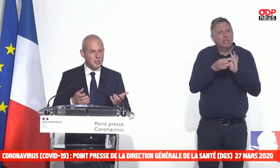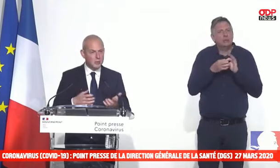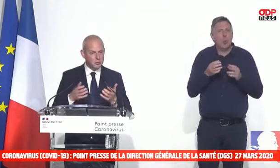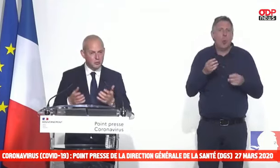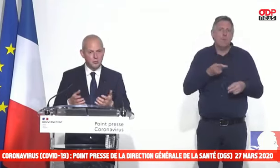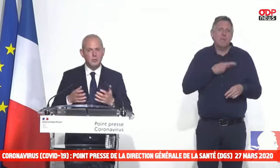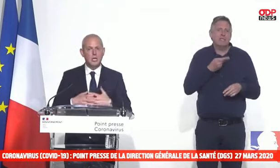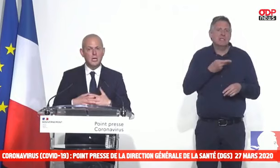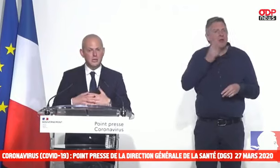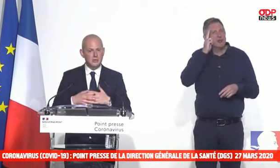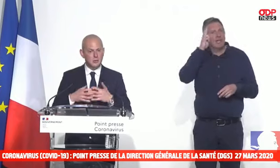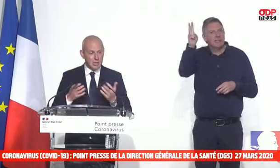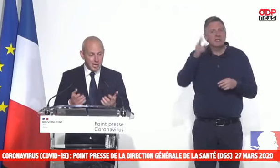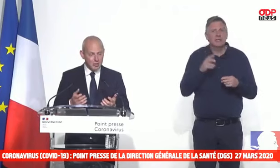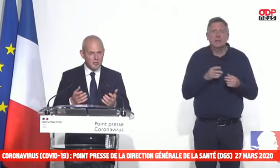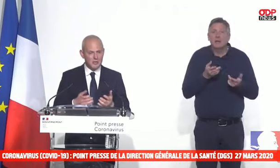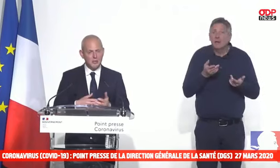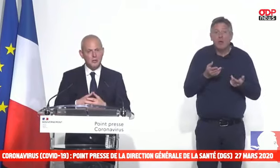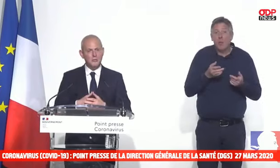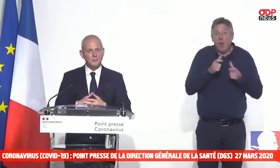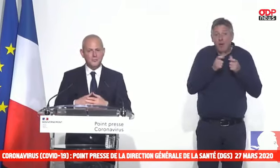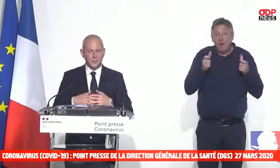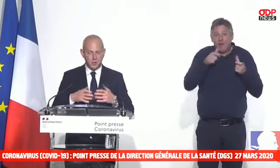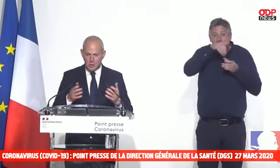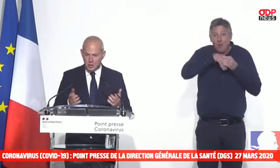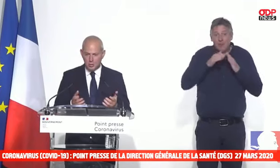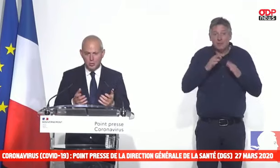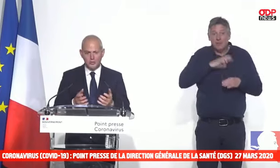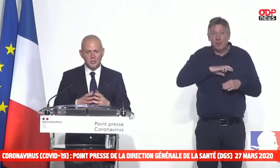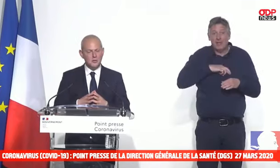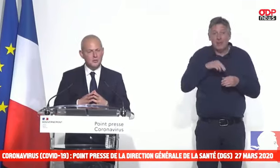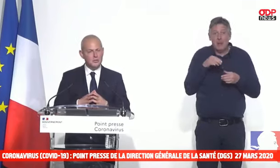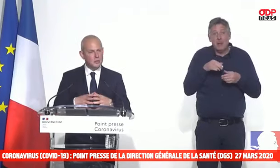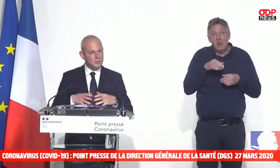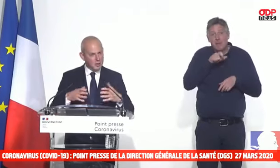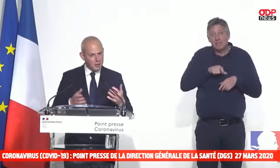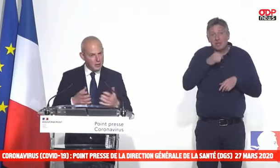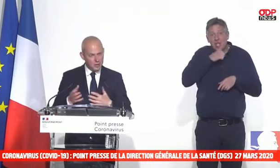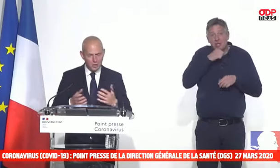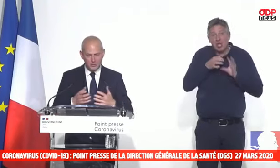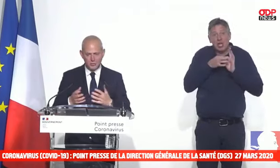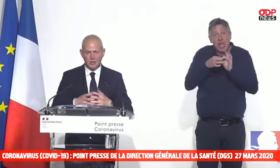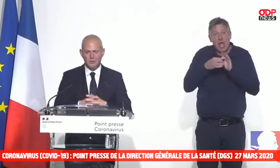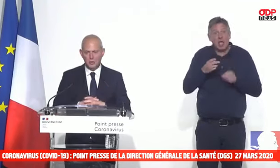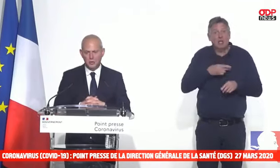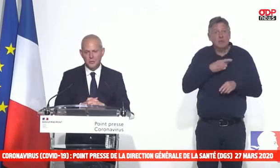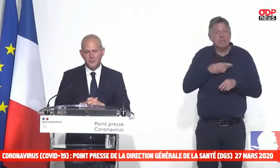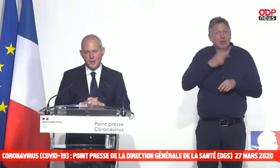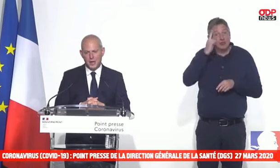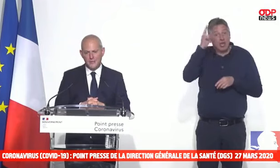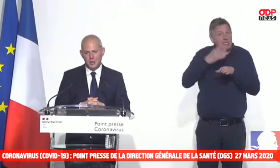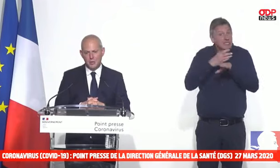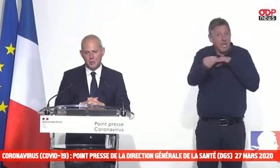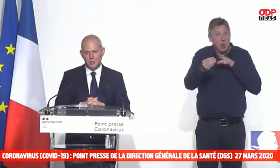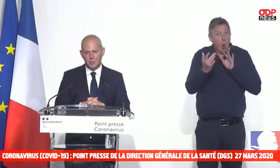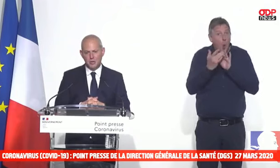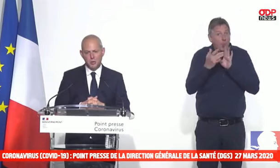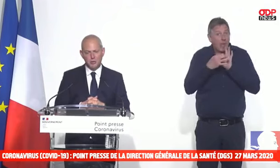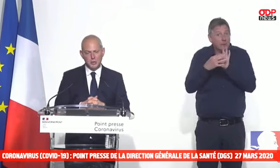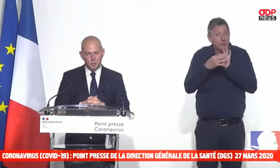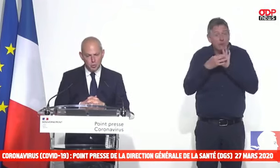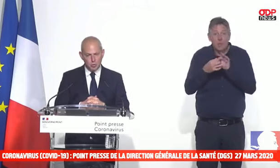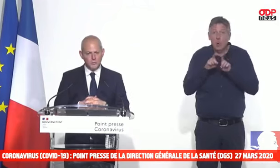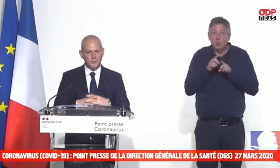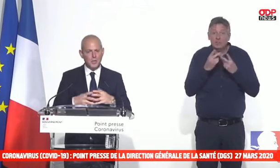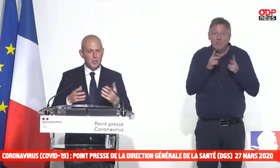dans un EHPAD, souvent, les résidents gardent leurs médecins traitants. Il y a une coordination, certes, mais il y a des relations très fortes avec le territoire